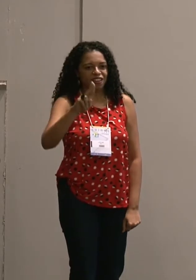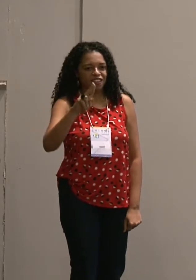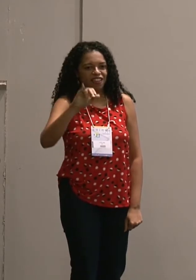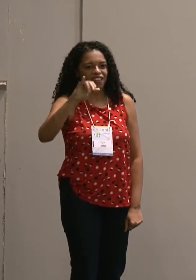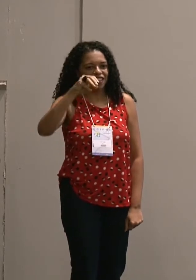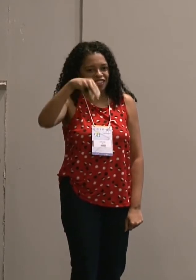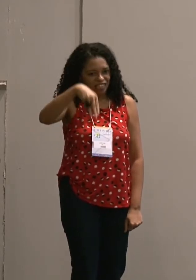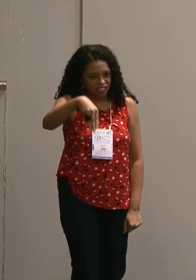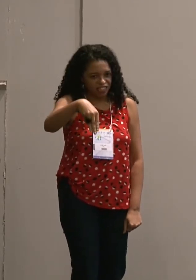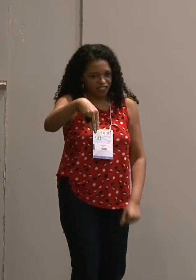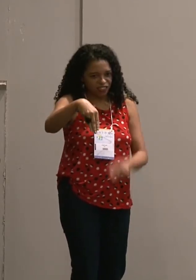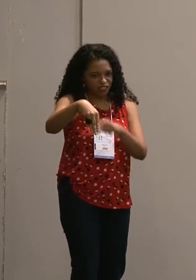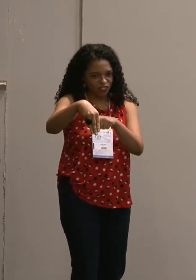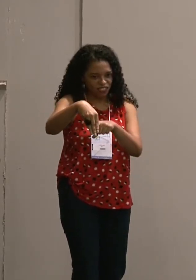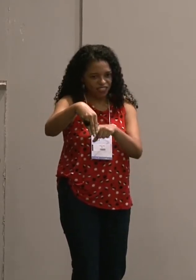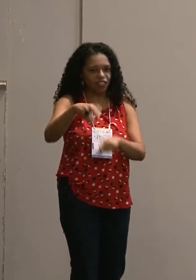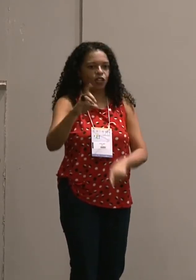como Joaquim